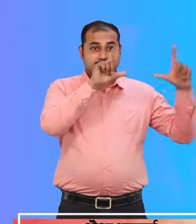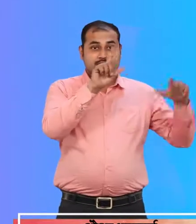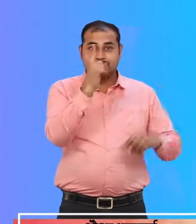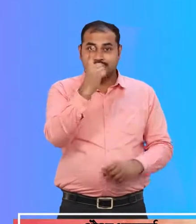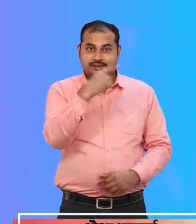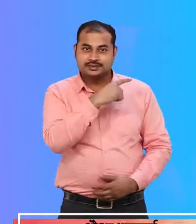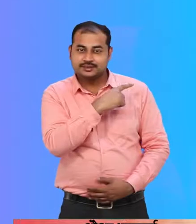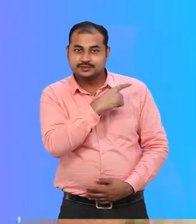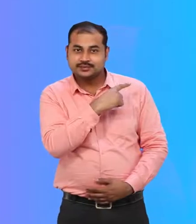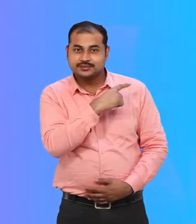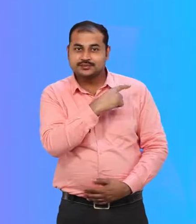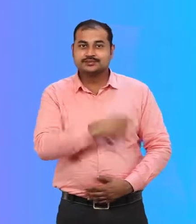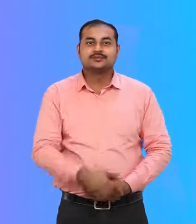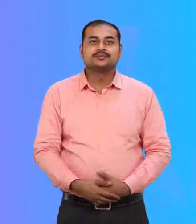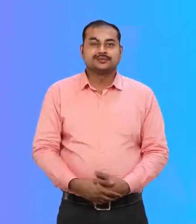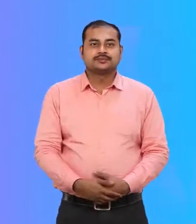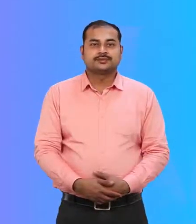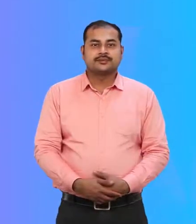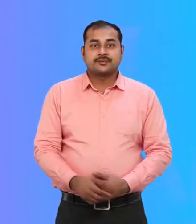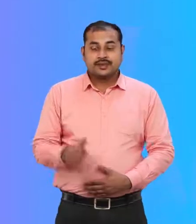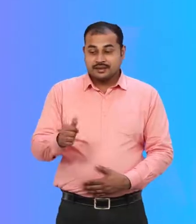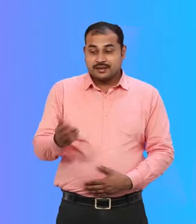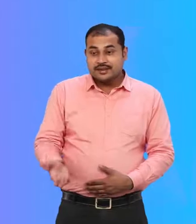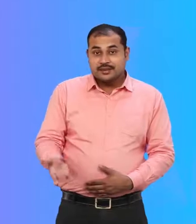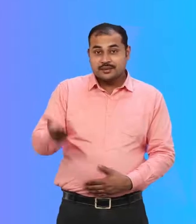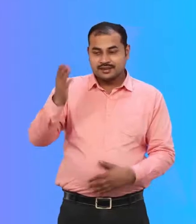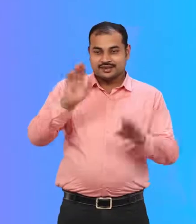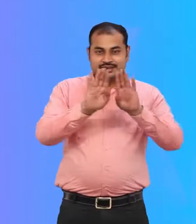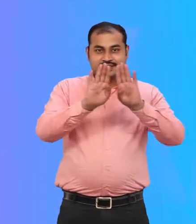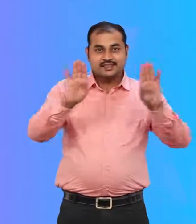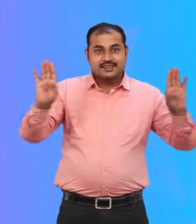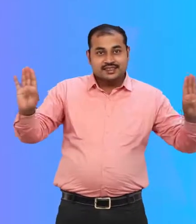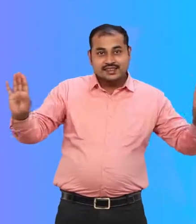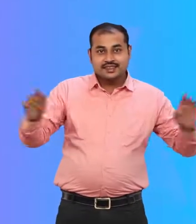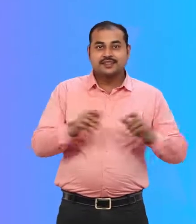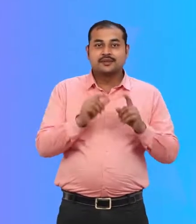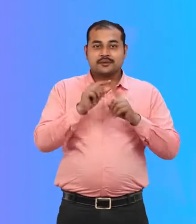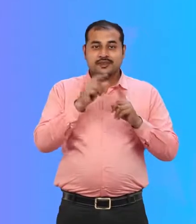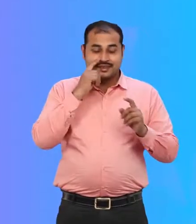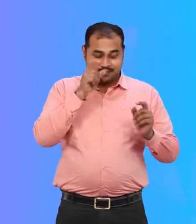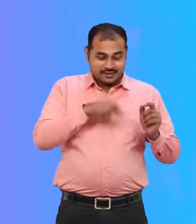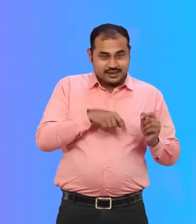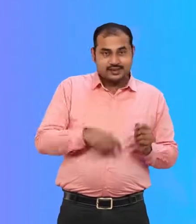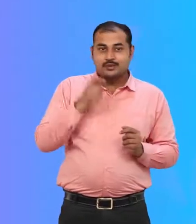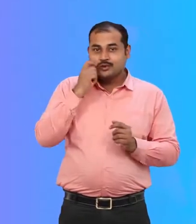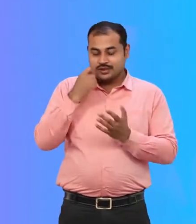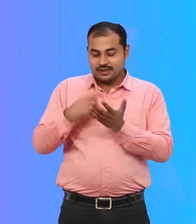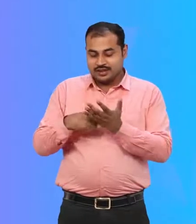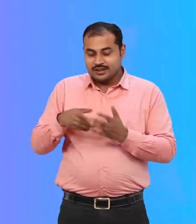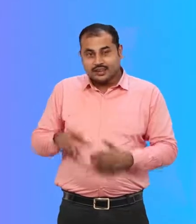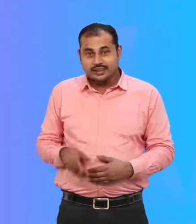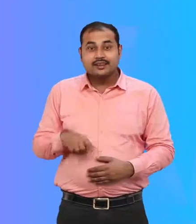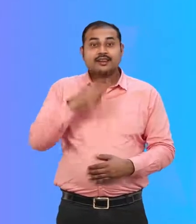कि पहले चित्र में में कि जैसे ही लिफ्ट का दरवाजा खुला पिया और रोहन ने